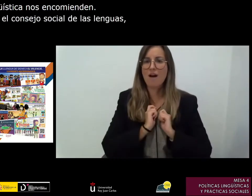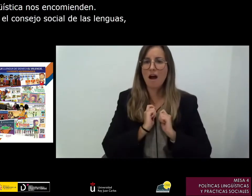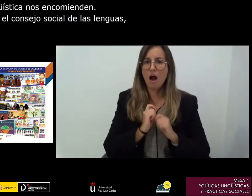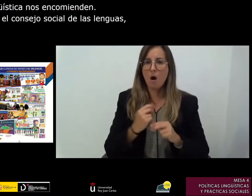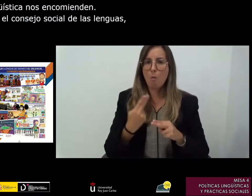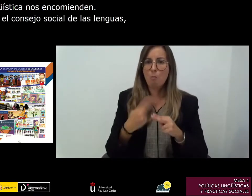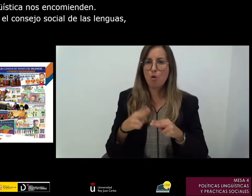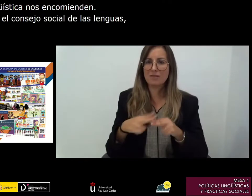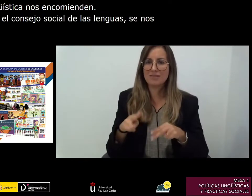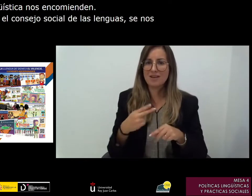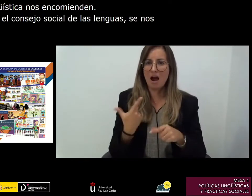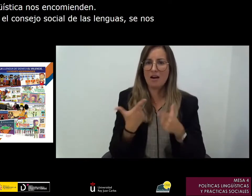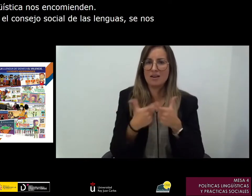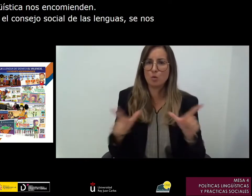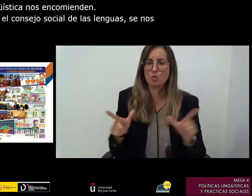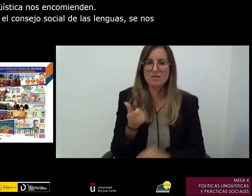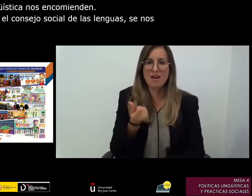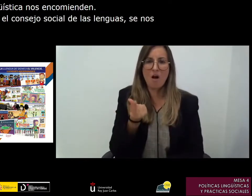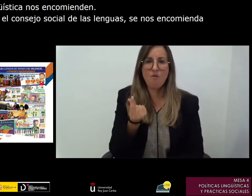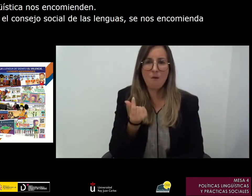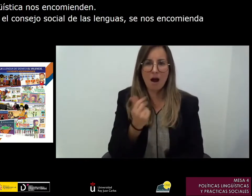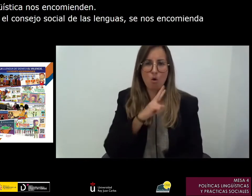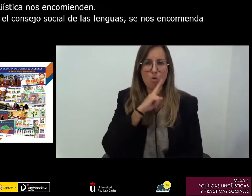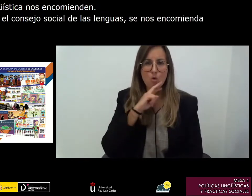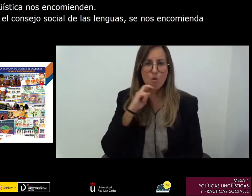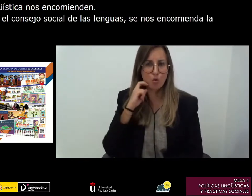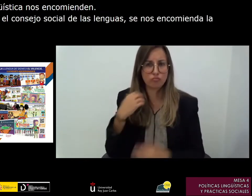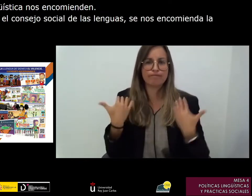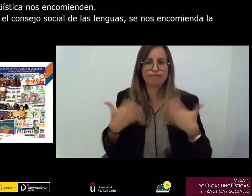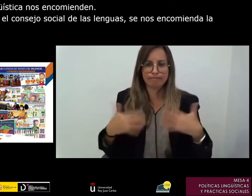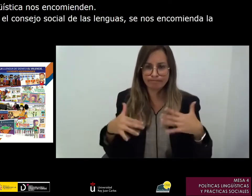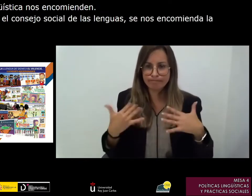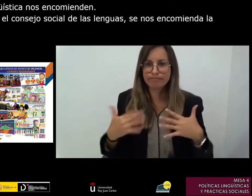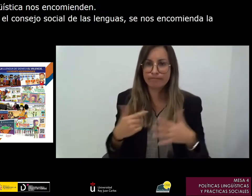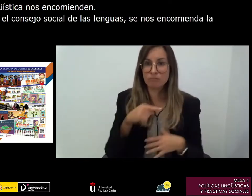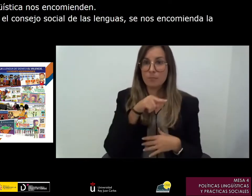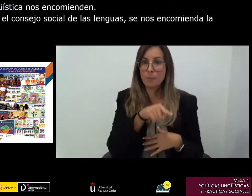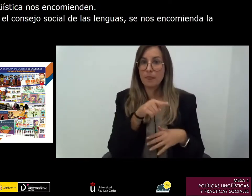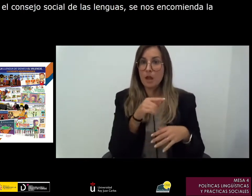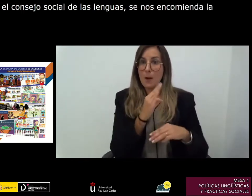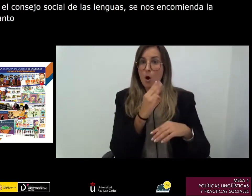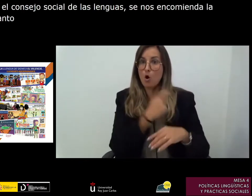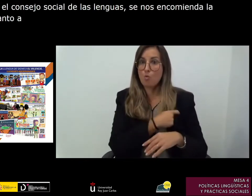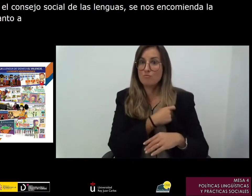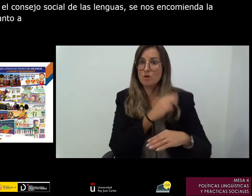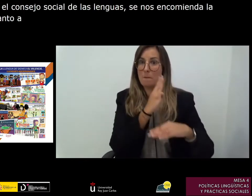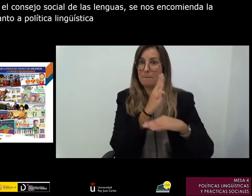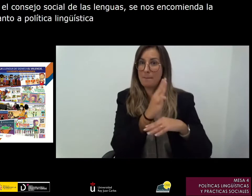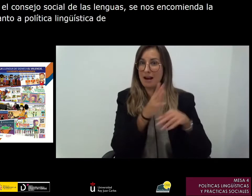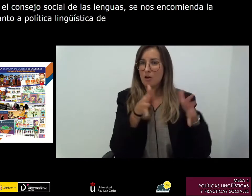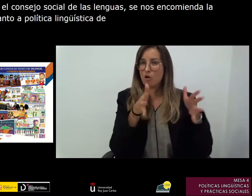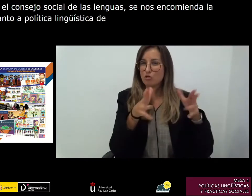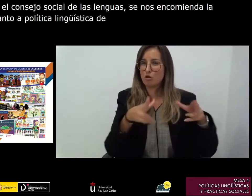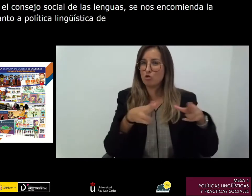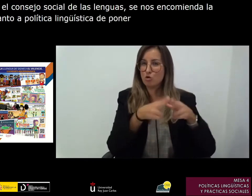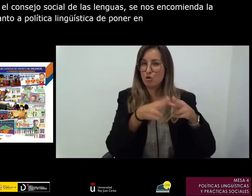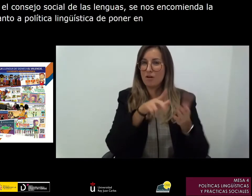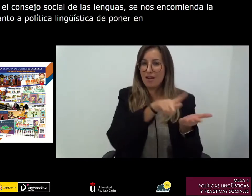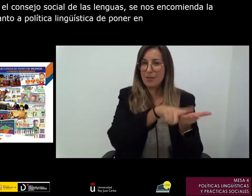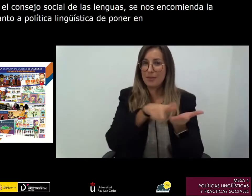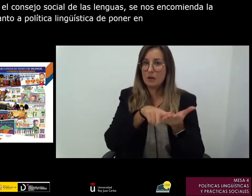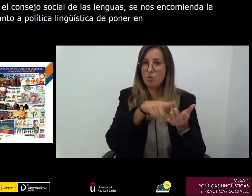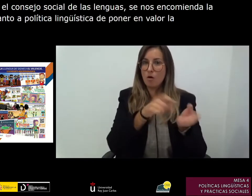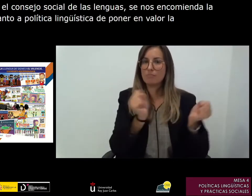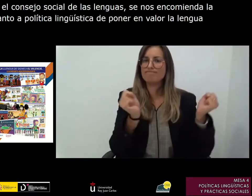se nos encomienda la labor en cuanto a política lingüística de poner en valor la lengua de